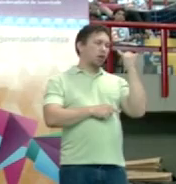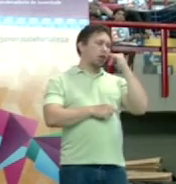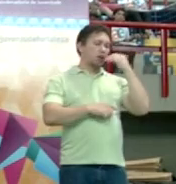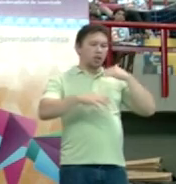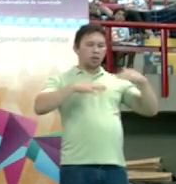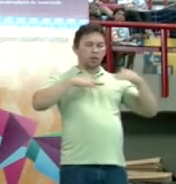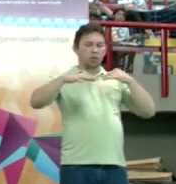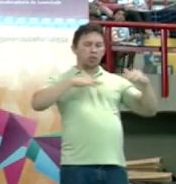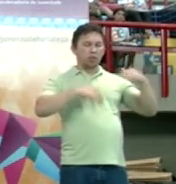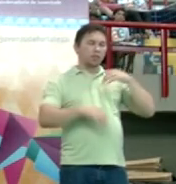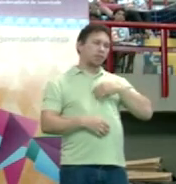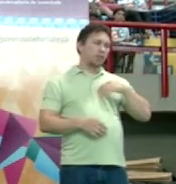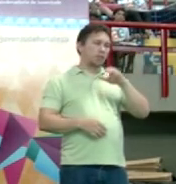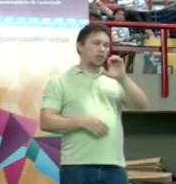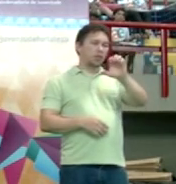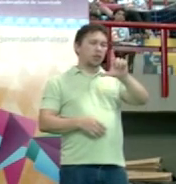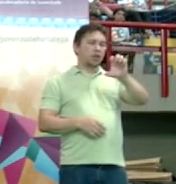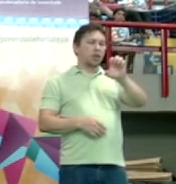eletrodinâmica.